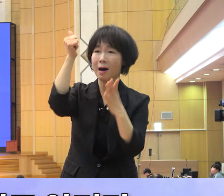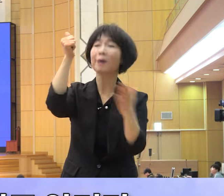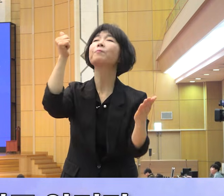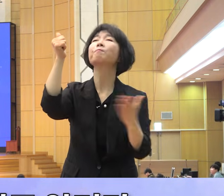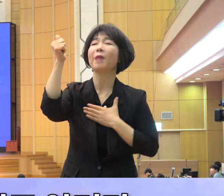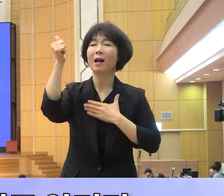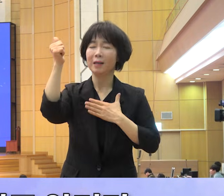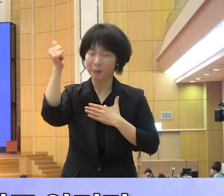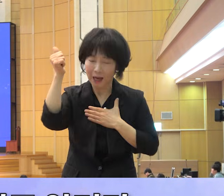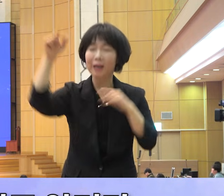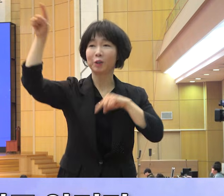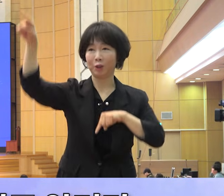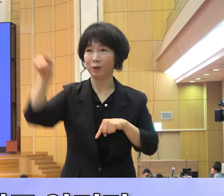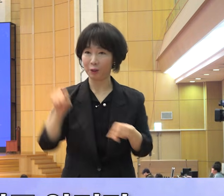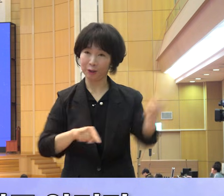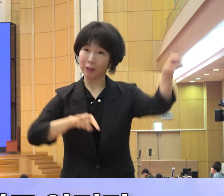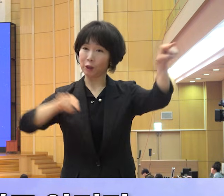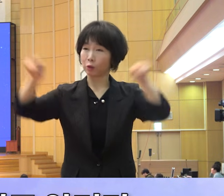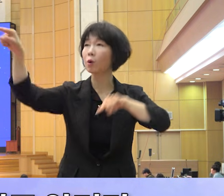주님만 날